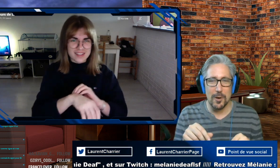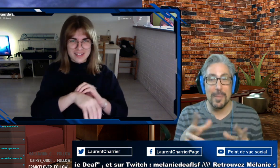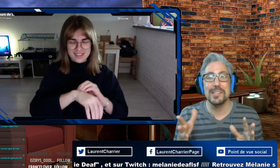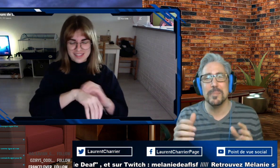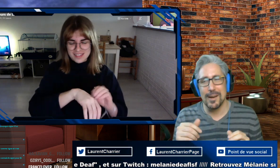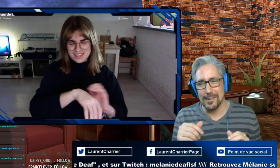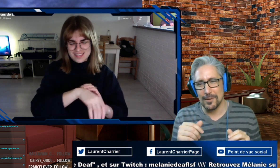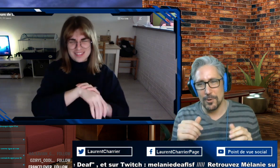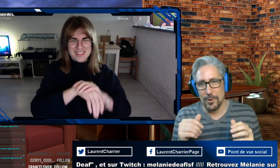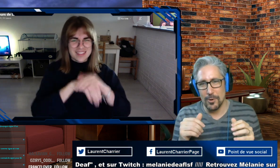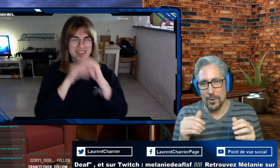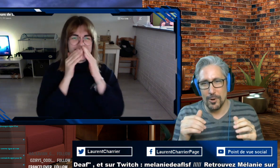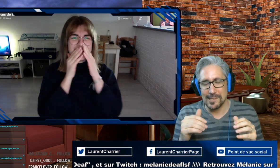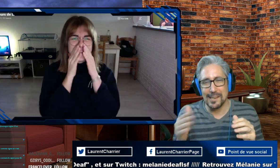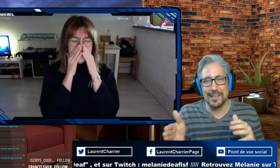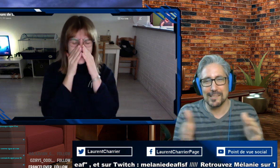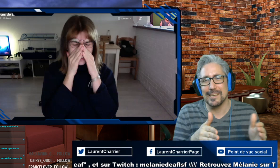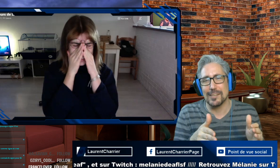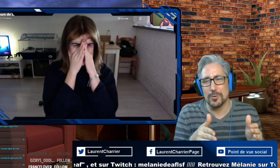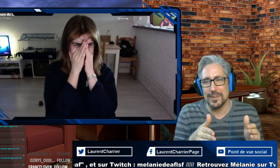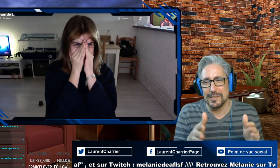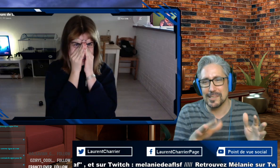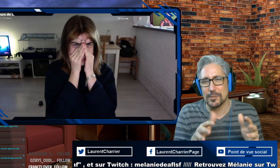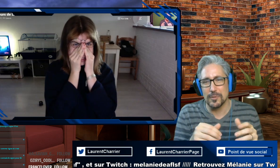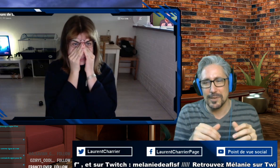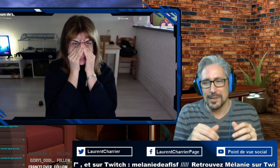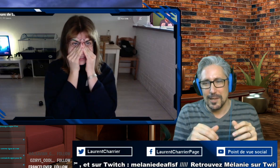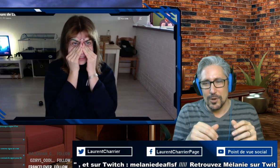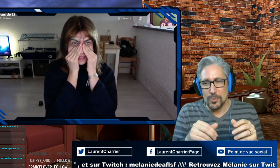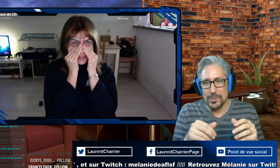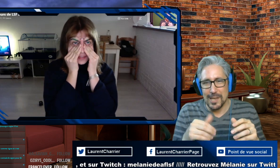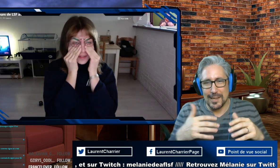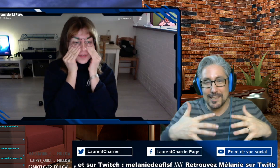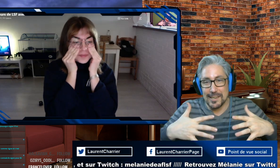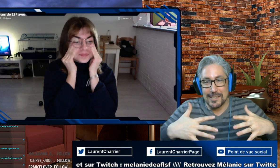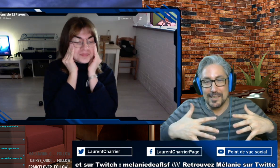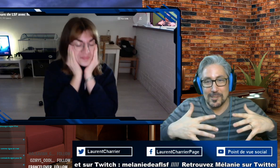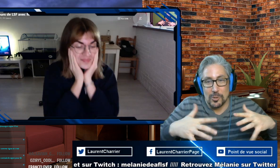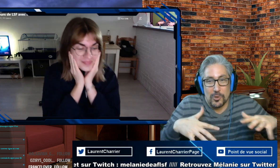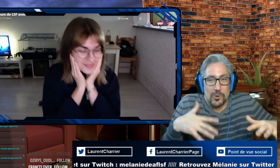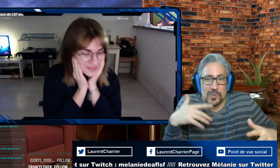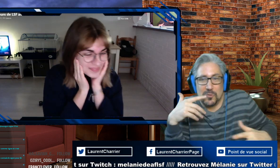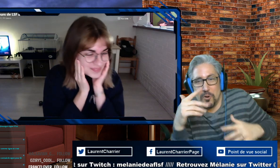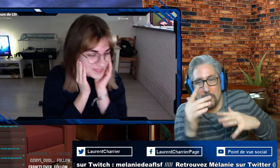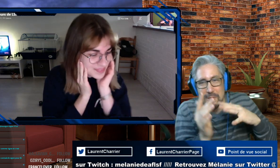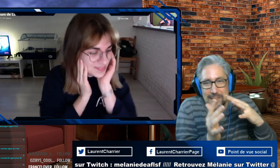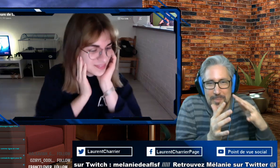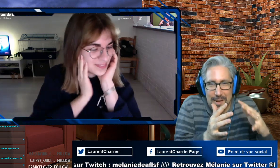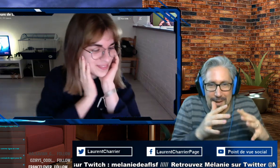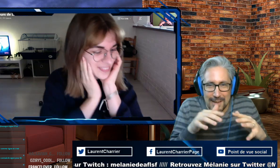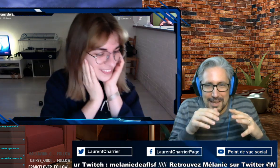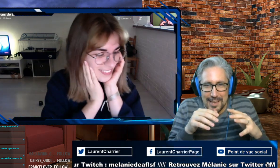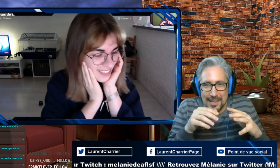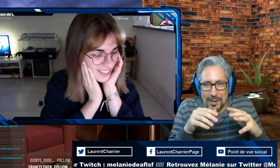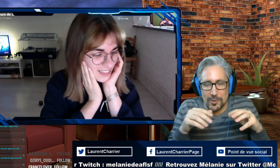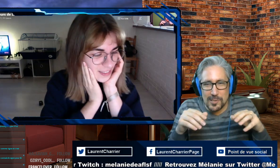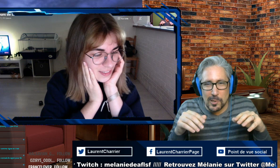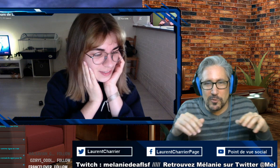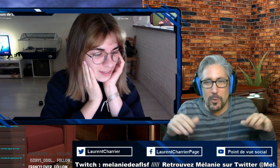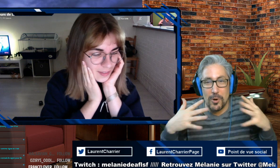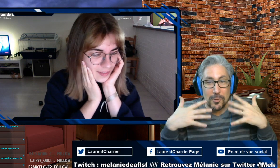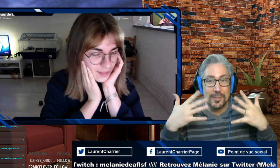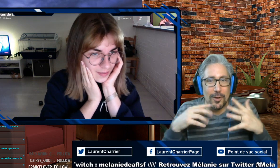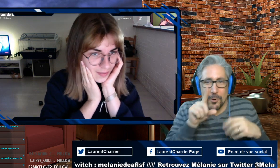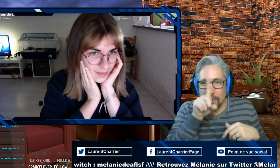série Manimal, la série des années 90-80. Où il y a quelqu'un qui se transforme en animal, et quand il